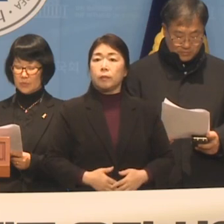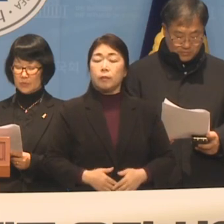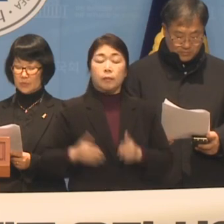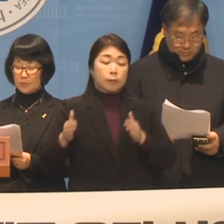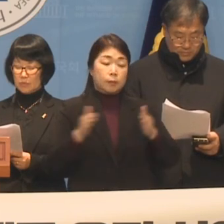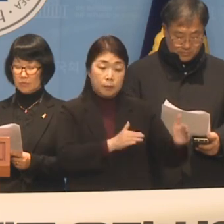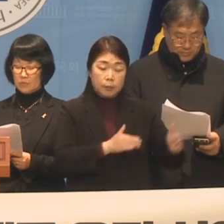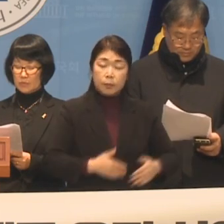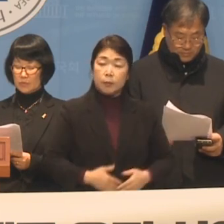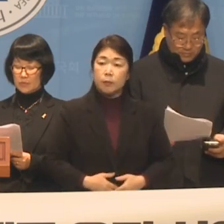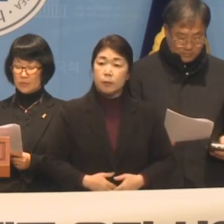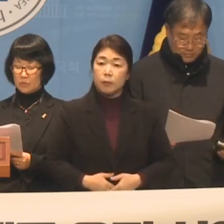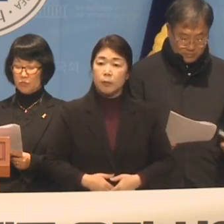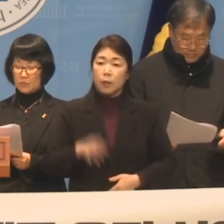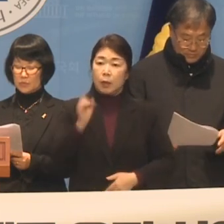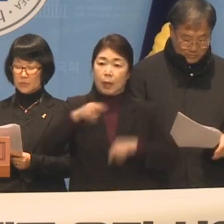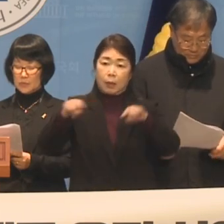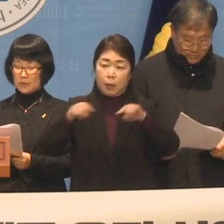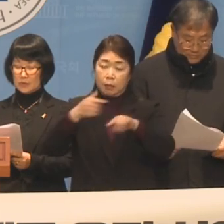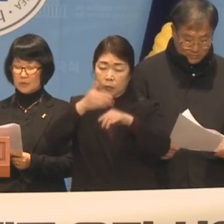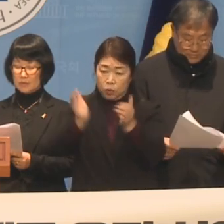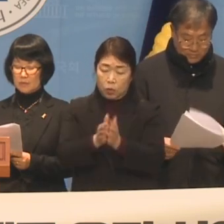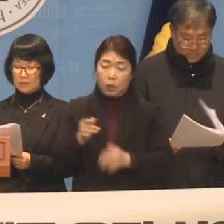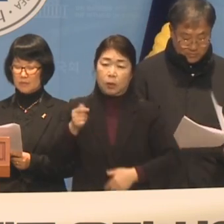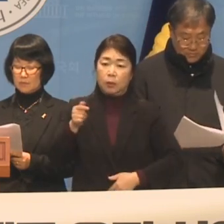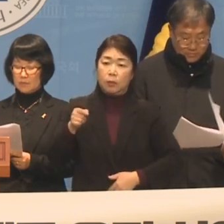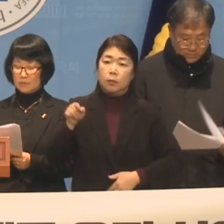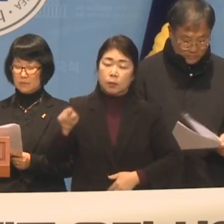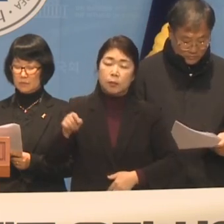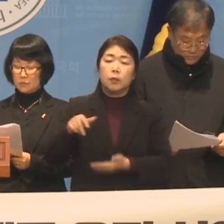한편 제1야당인 더불어민주당도